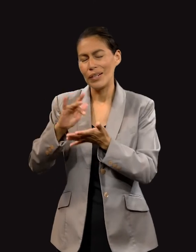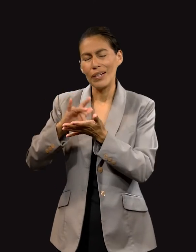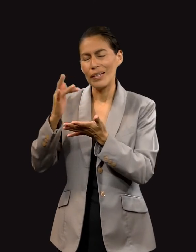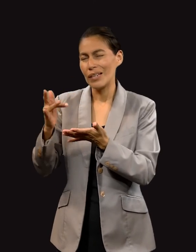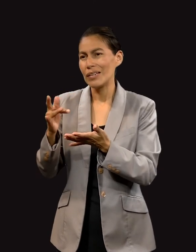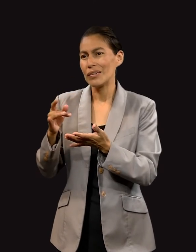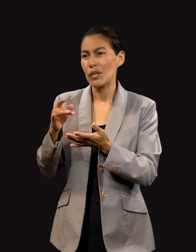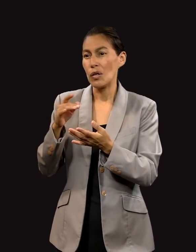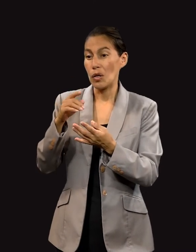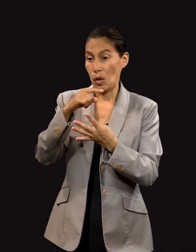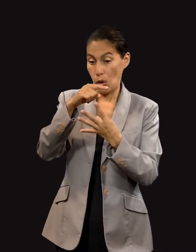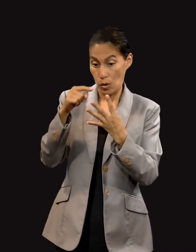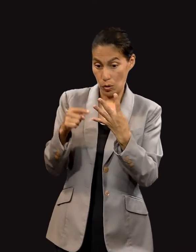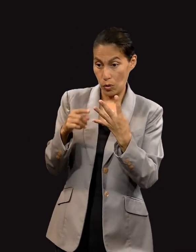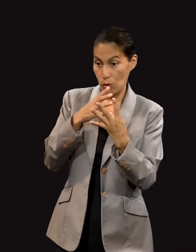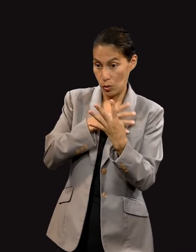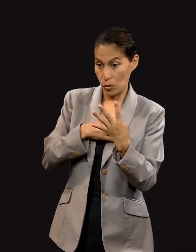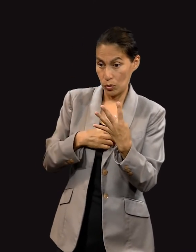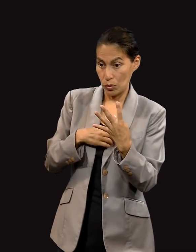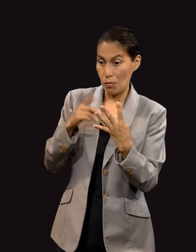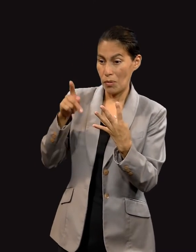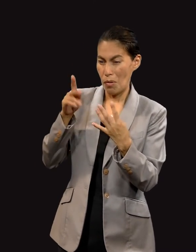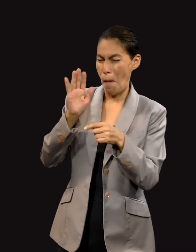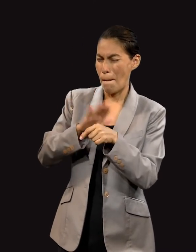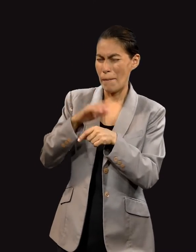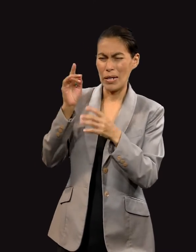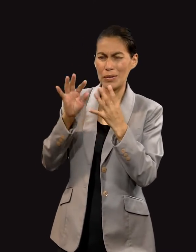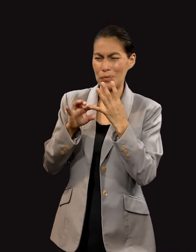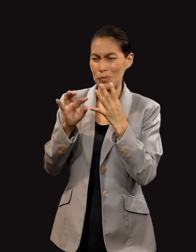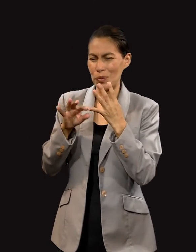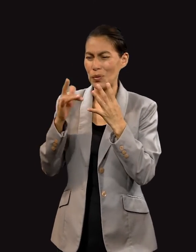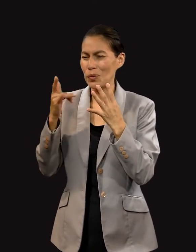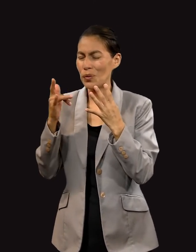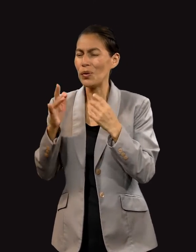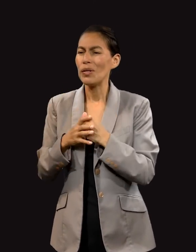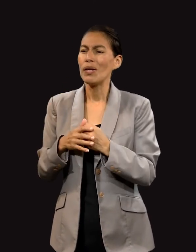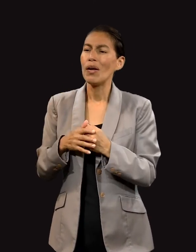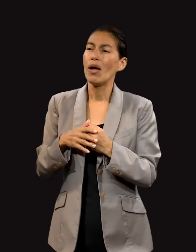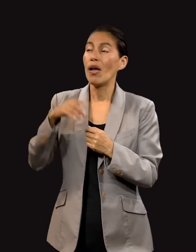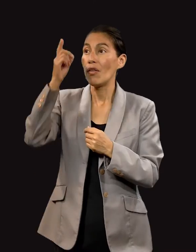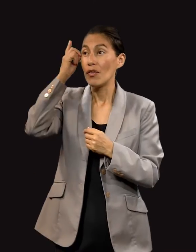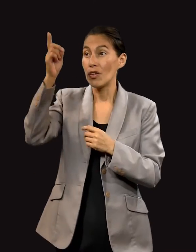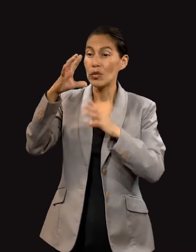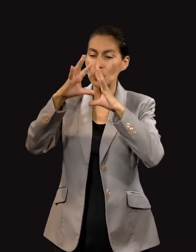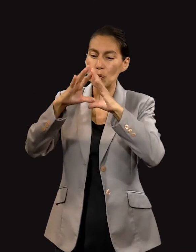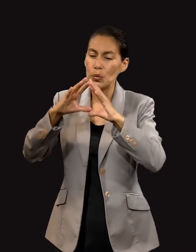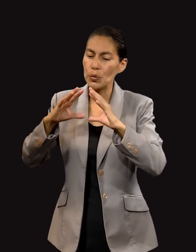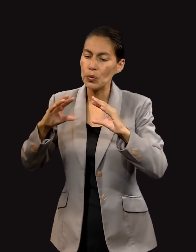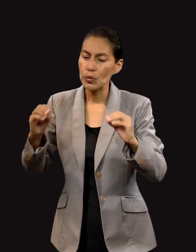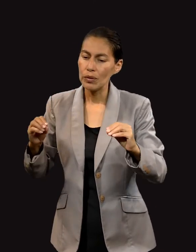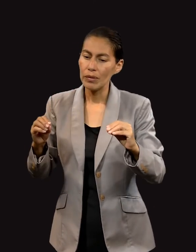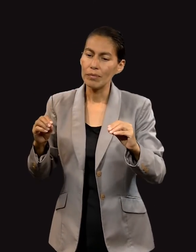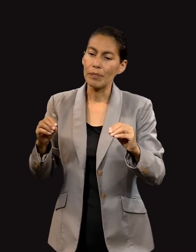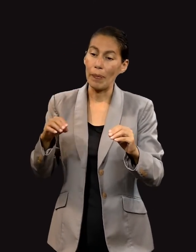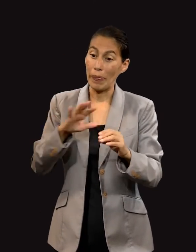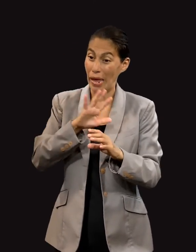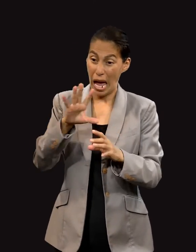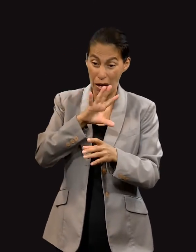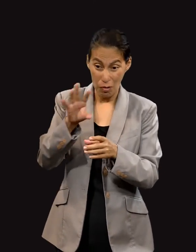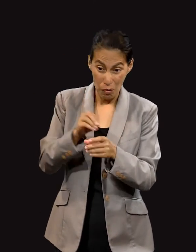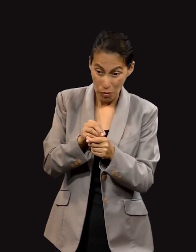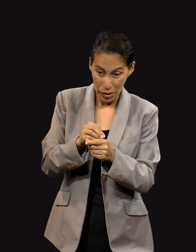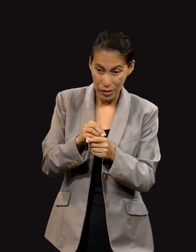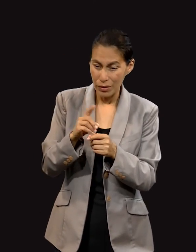hijos y especialmente por Julio, porque Dios lo está sanando, lo está sanando. Todavía no podemos